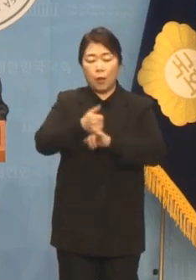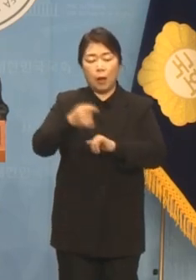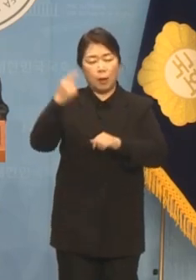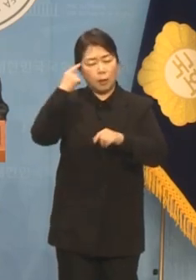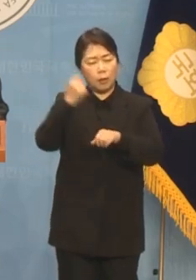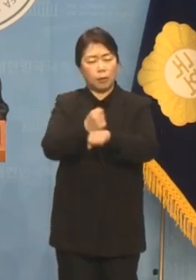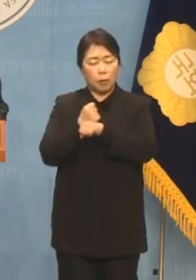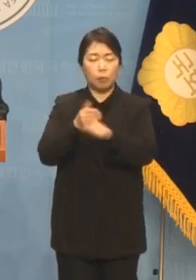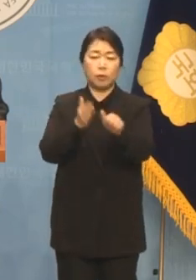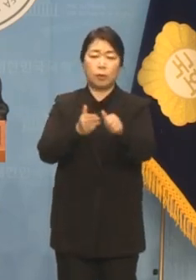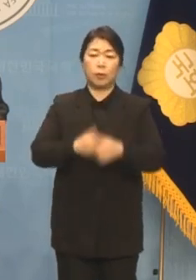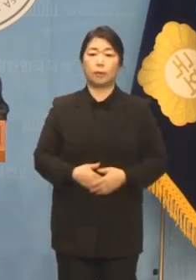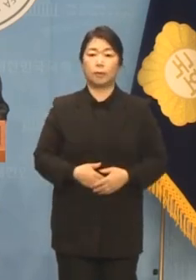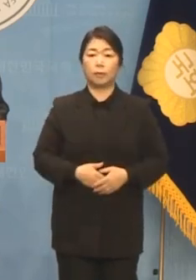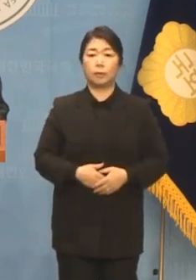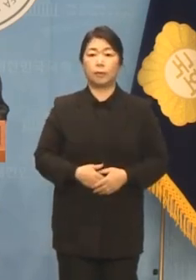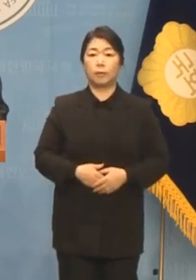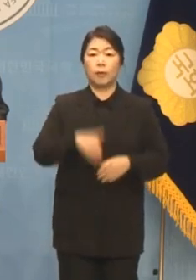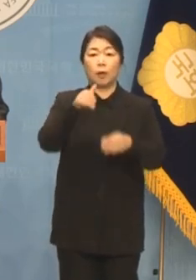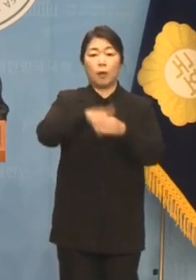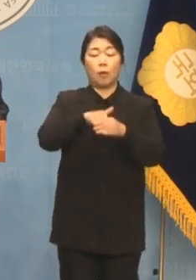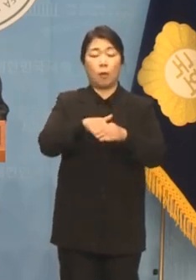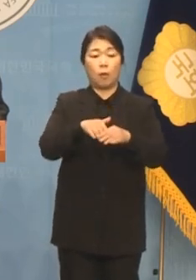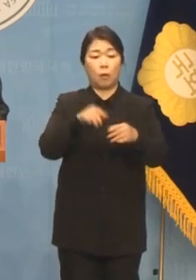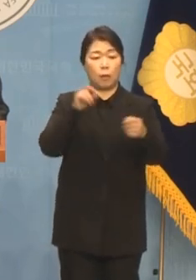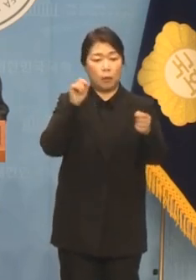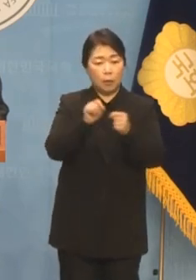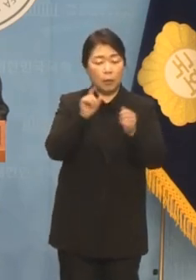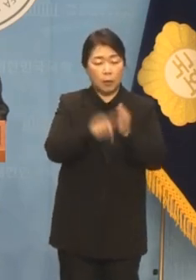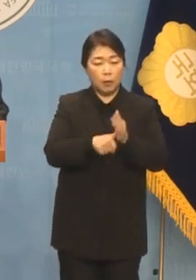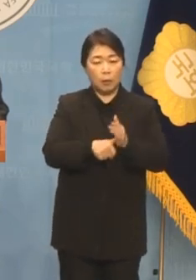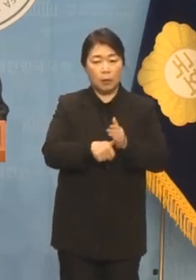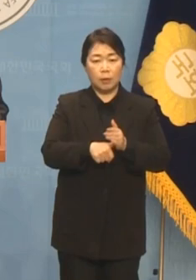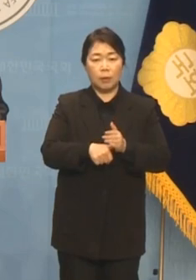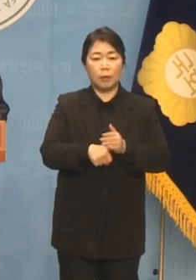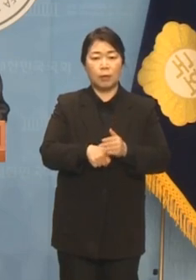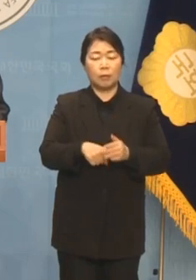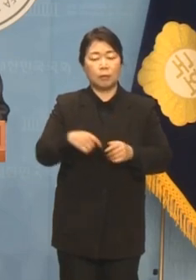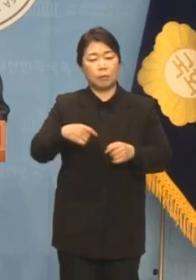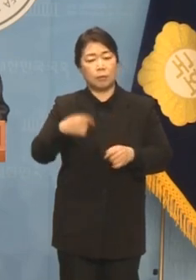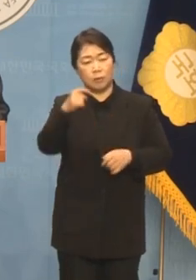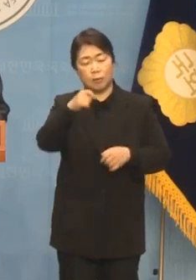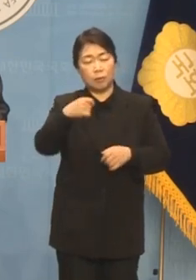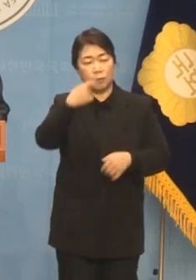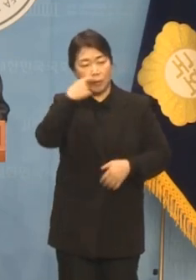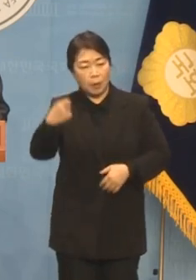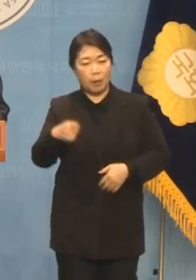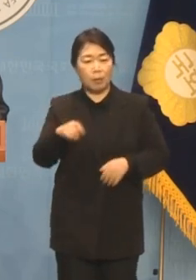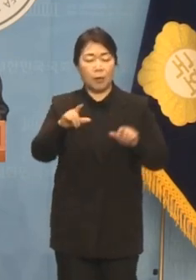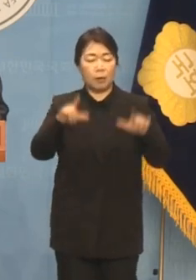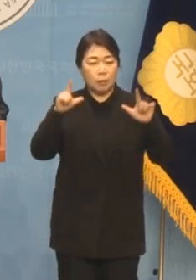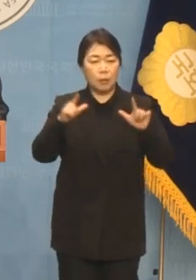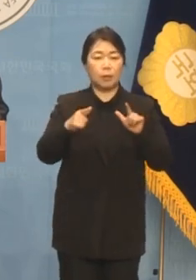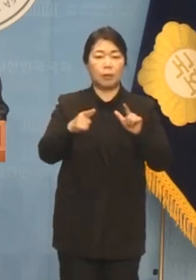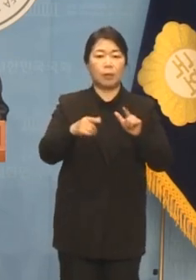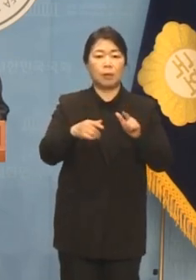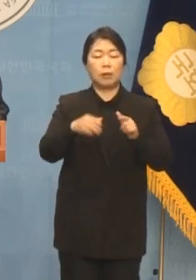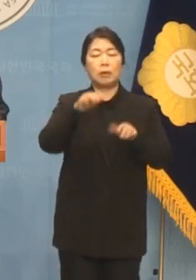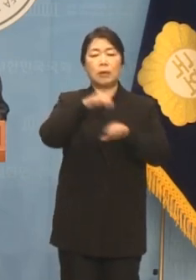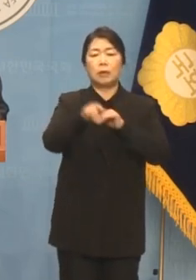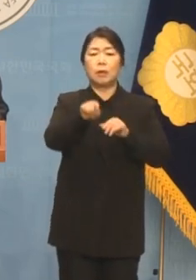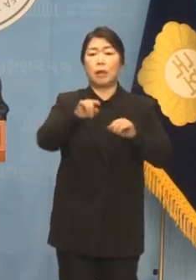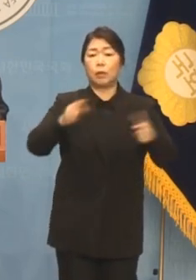바랍니다 선거를 앞두고 현금살포 매표 행위를 통한이 시 법이